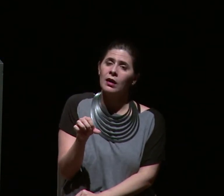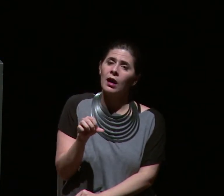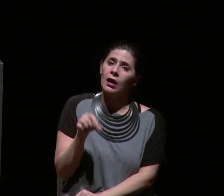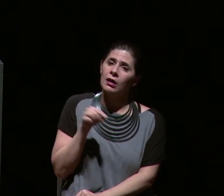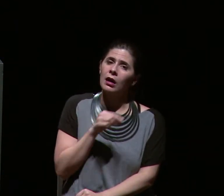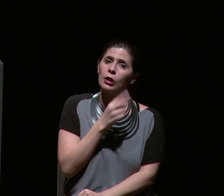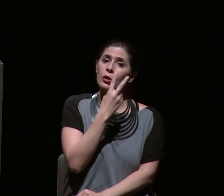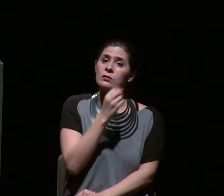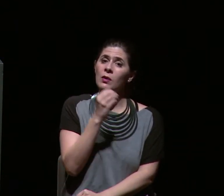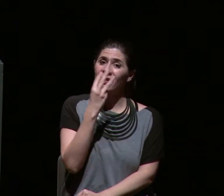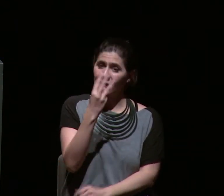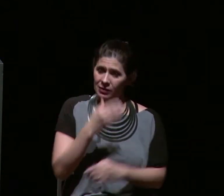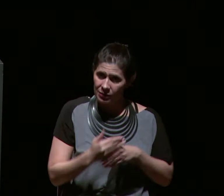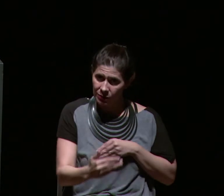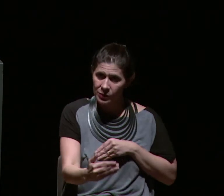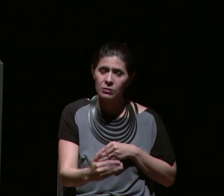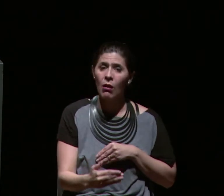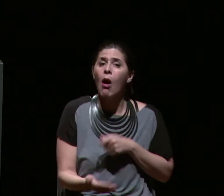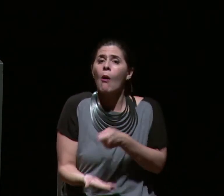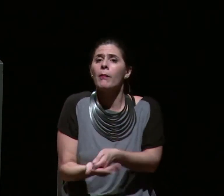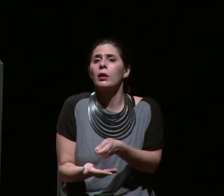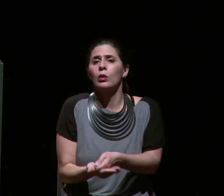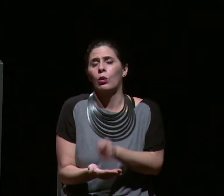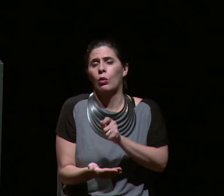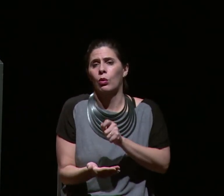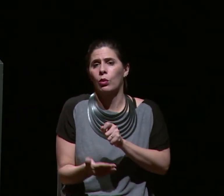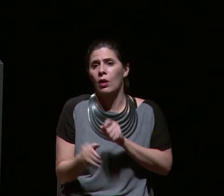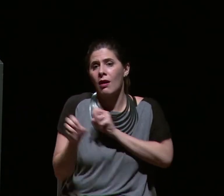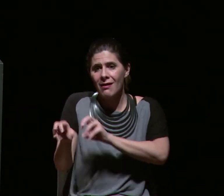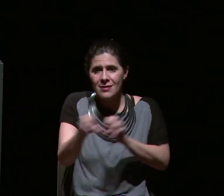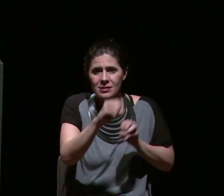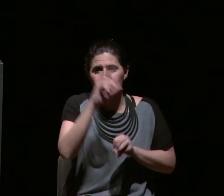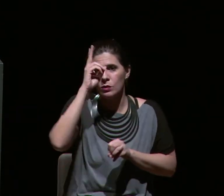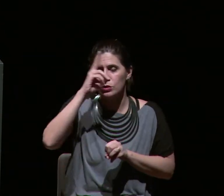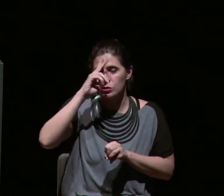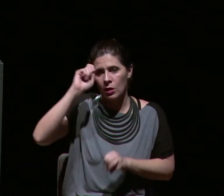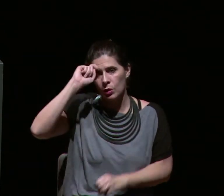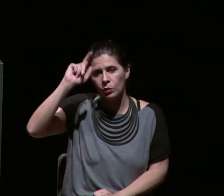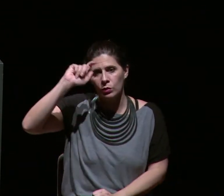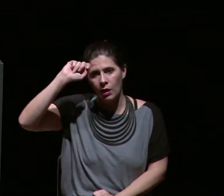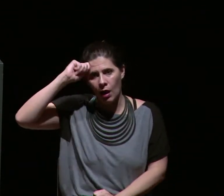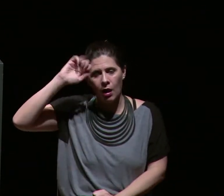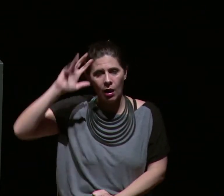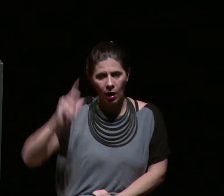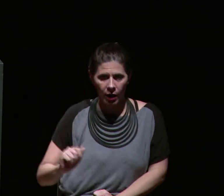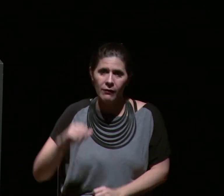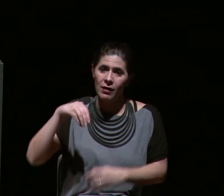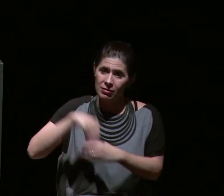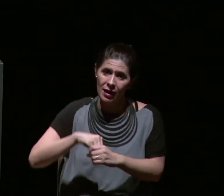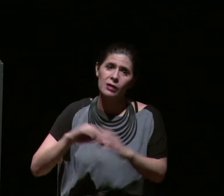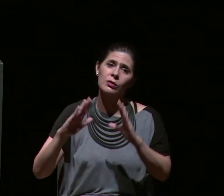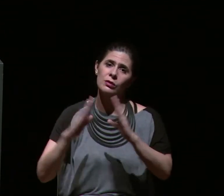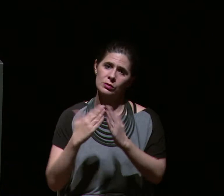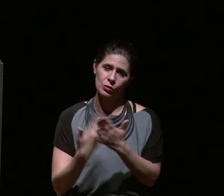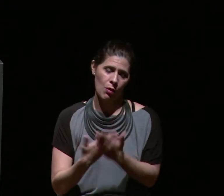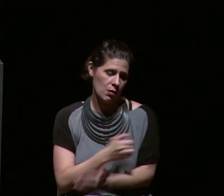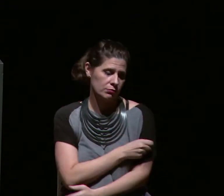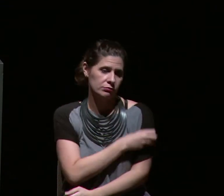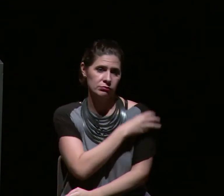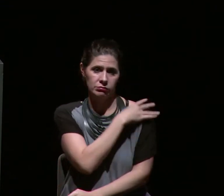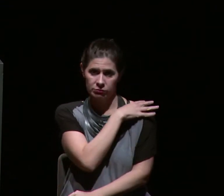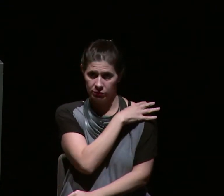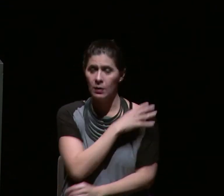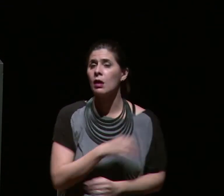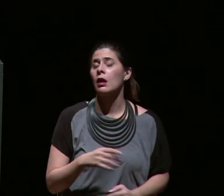obrigatório o ensino de história e cultura afro-brasileira e africana nas escolas de ensino fundamental e médio. Em 2008, a lei sofre uma